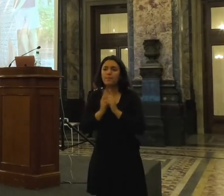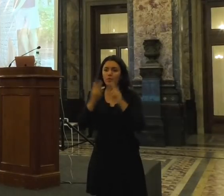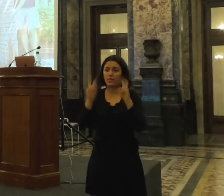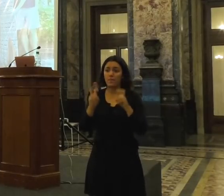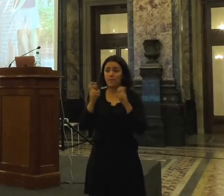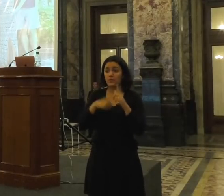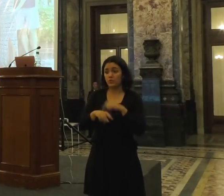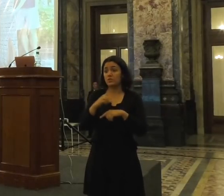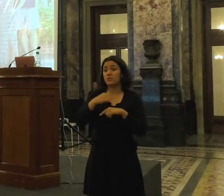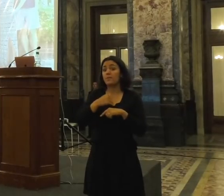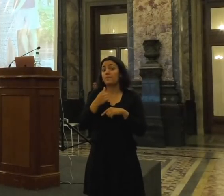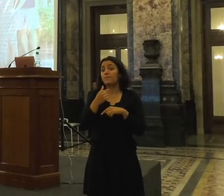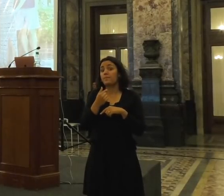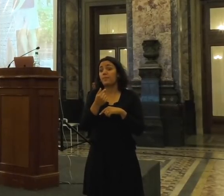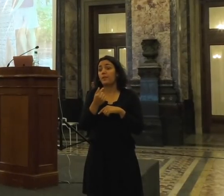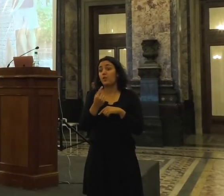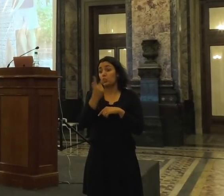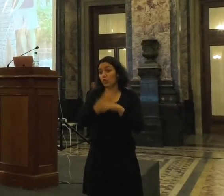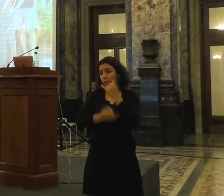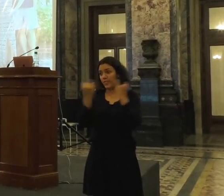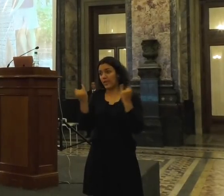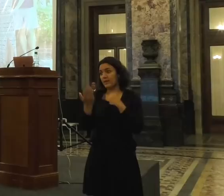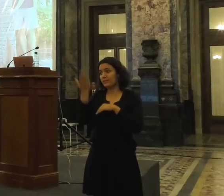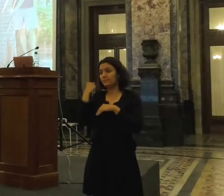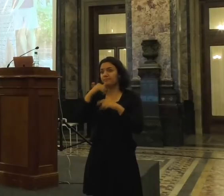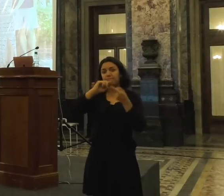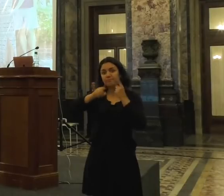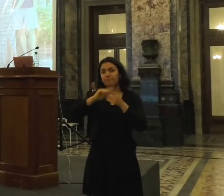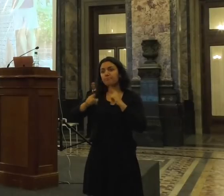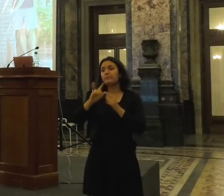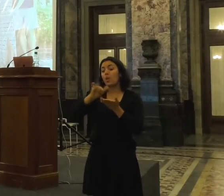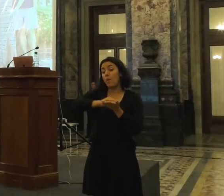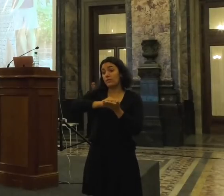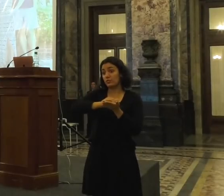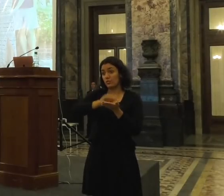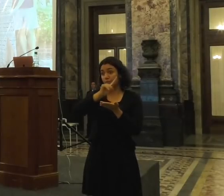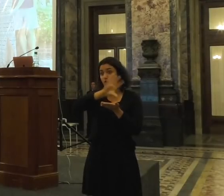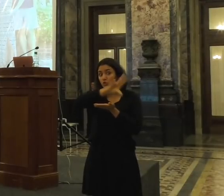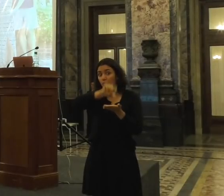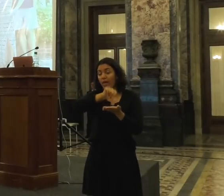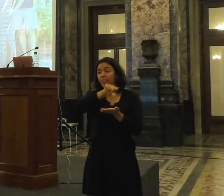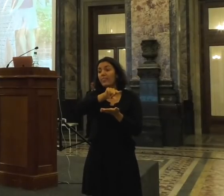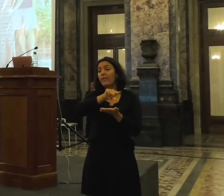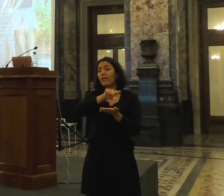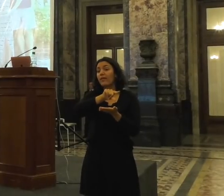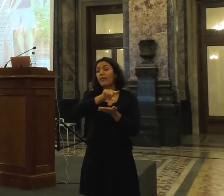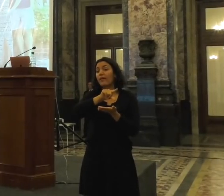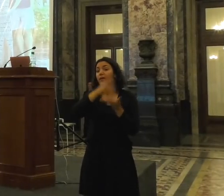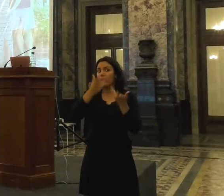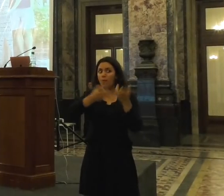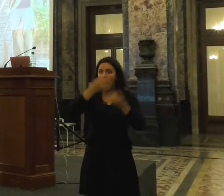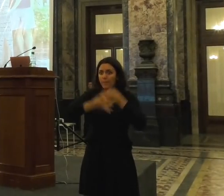Ale sabe que metimos un grant hace 2 días con otros laboratorios en Nueva York para tratar de explicar esto, es